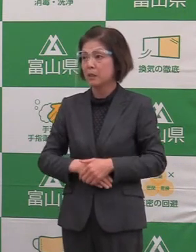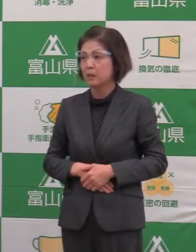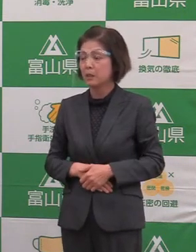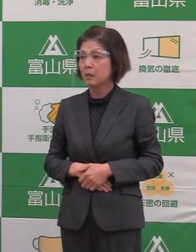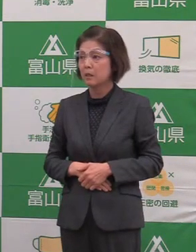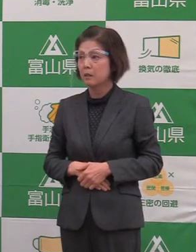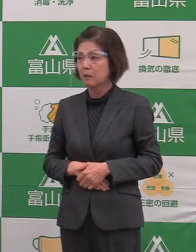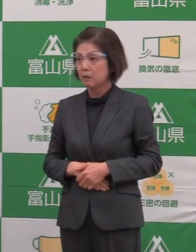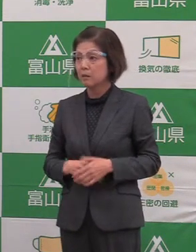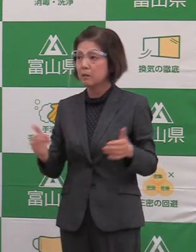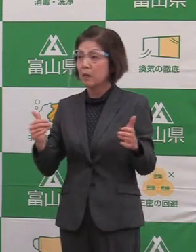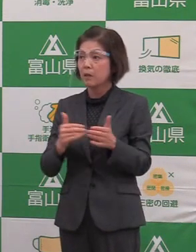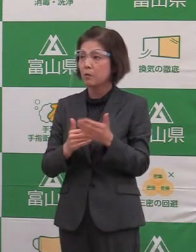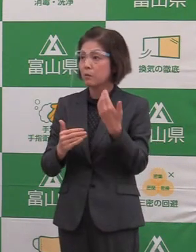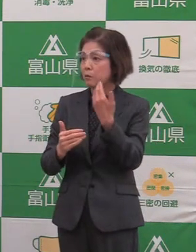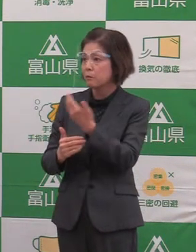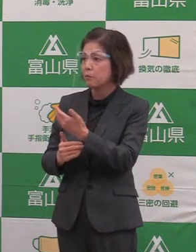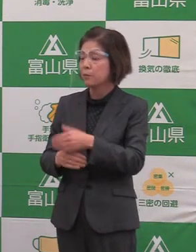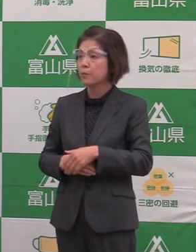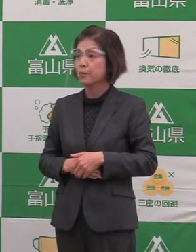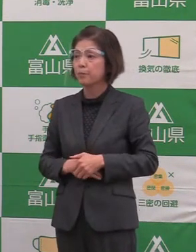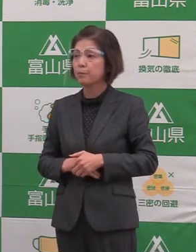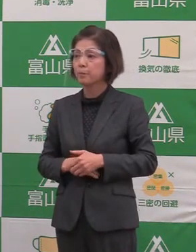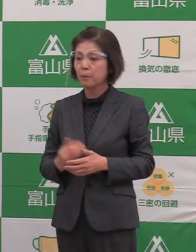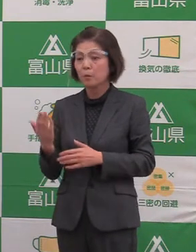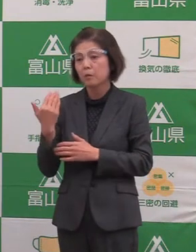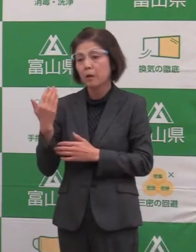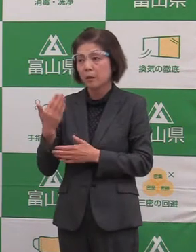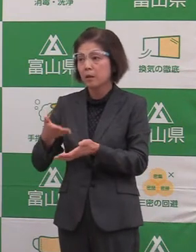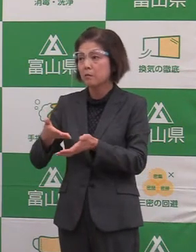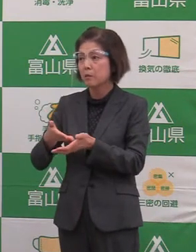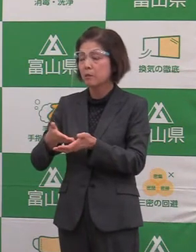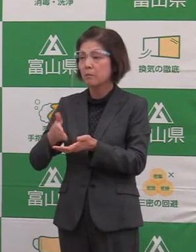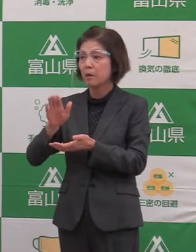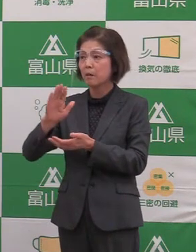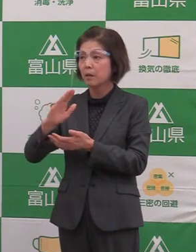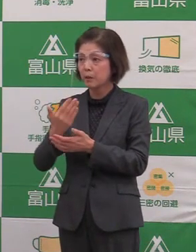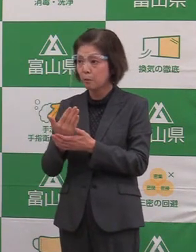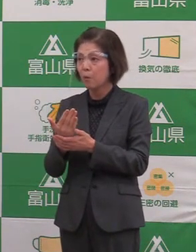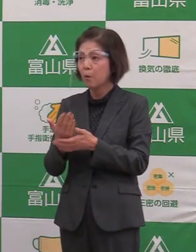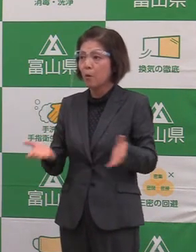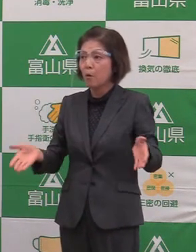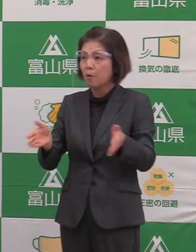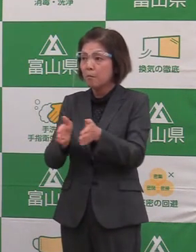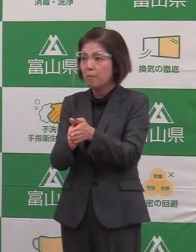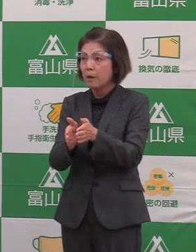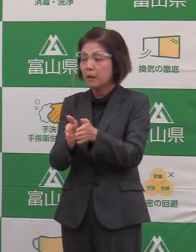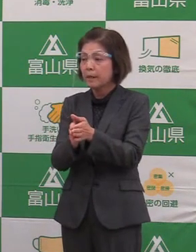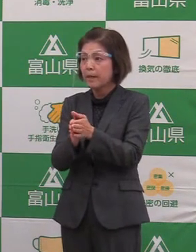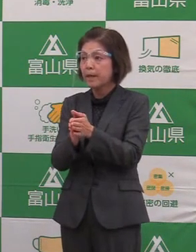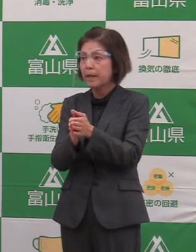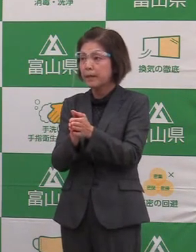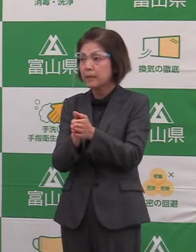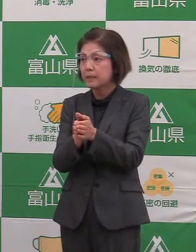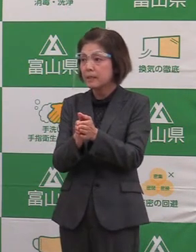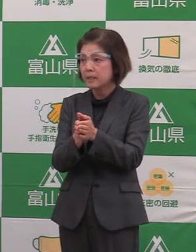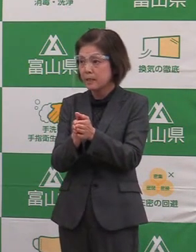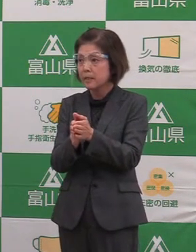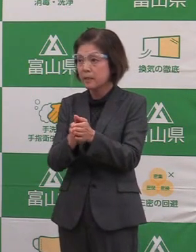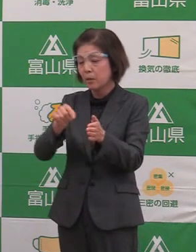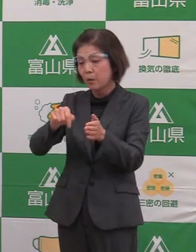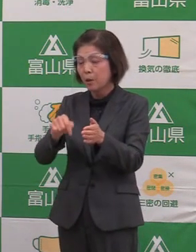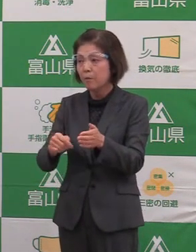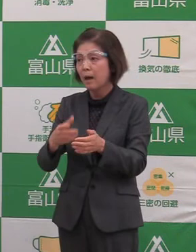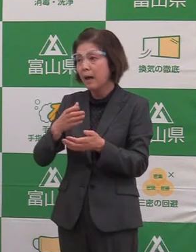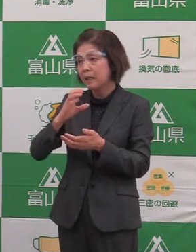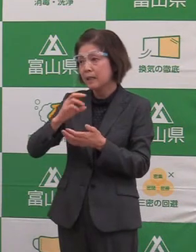最後にこの前の補正の説明でもあったんですけど、パッケージを適用するお店、飲食店の話ですけど、